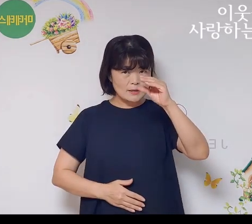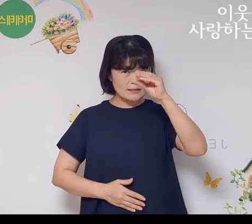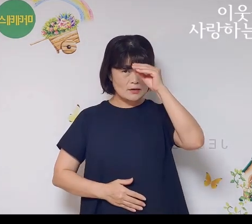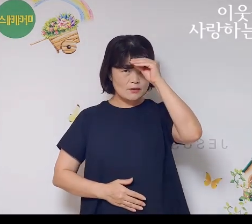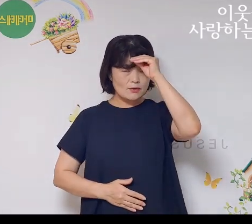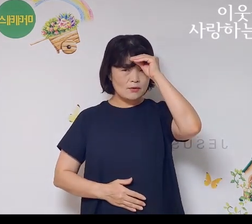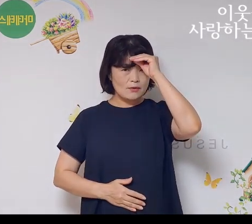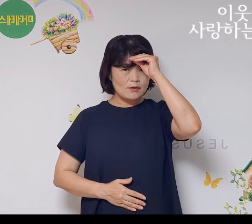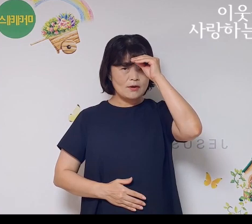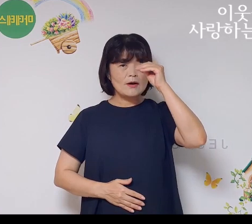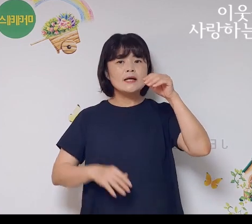닮아서